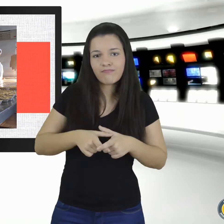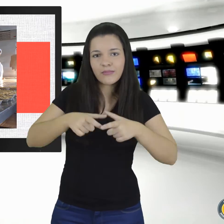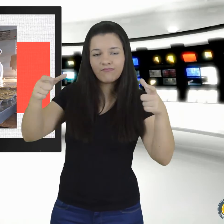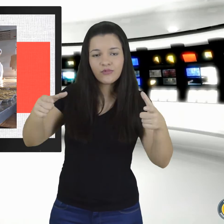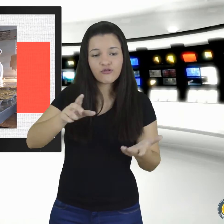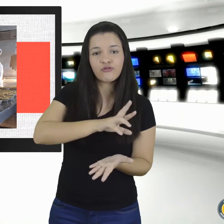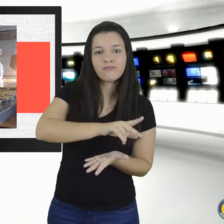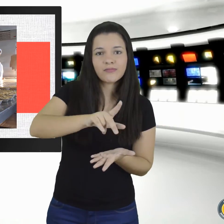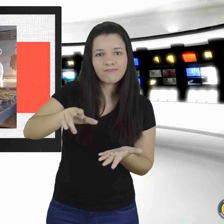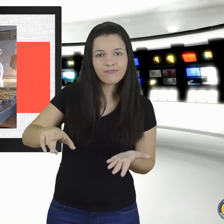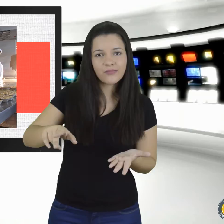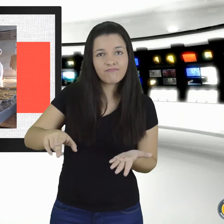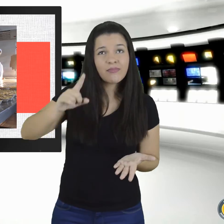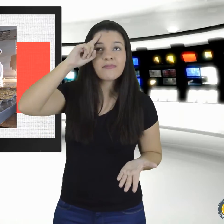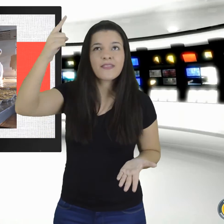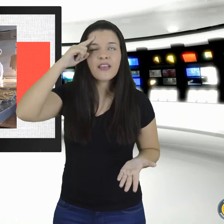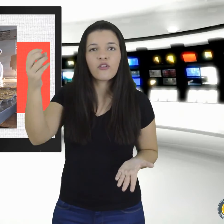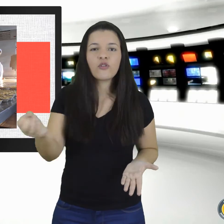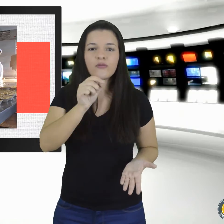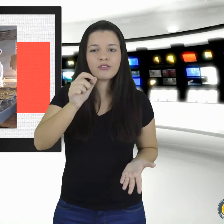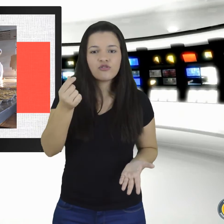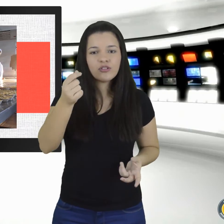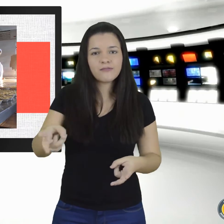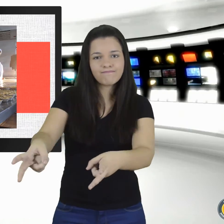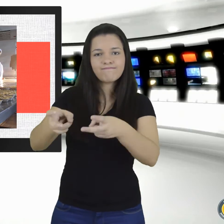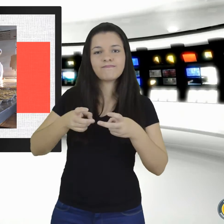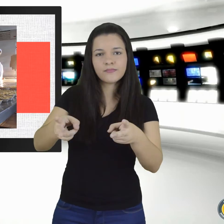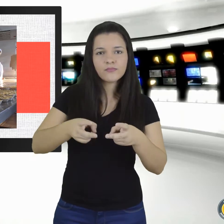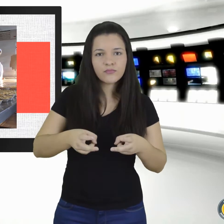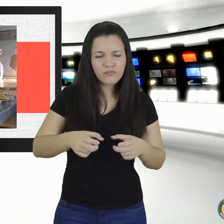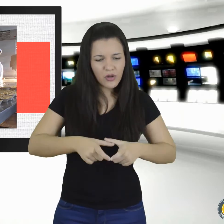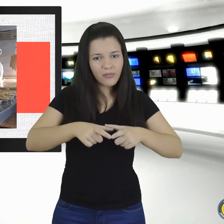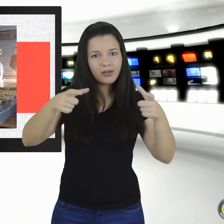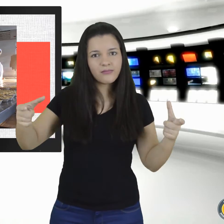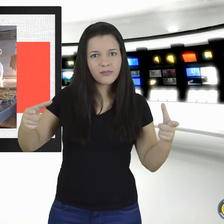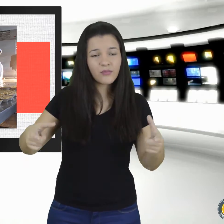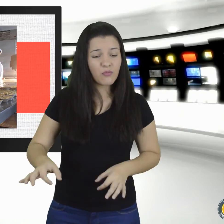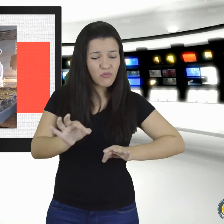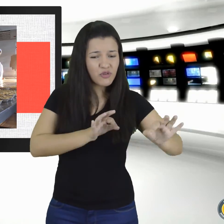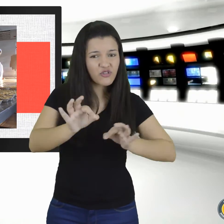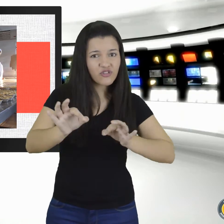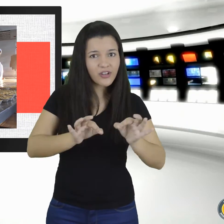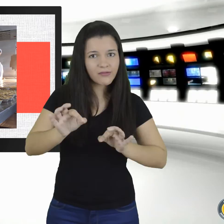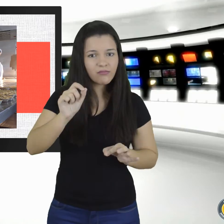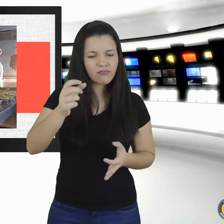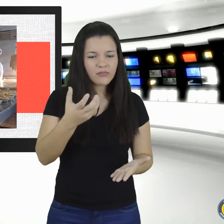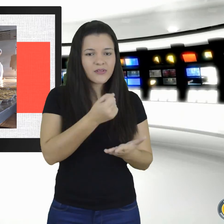as ações de captação de recursos. Aumentamos o número de projetos inscritos em